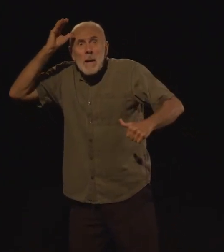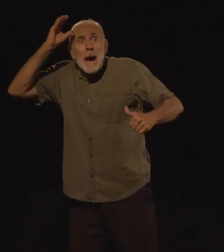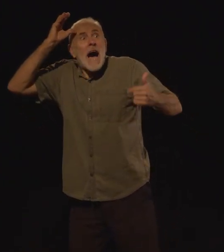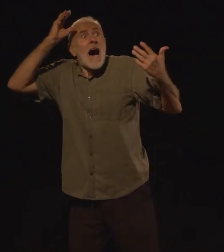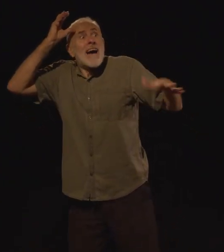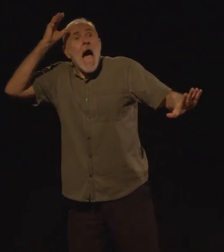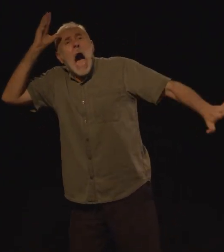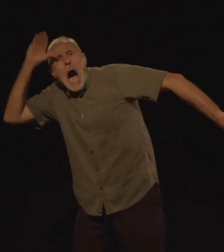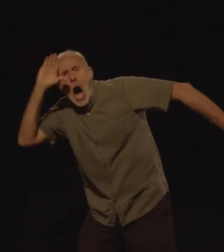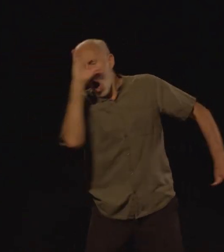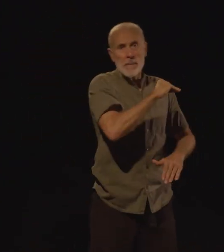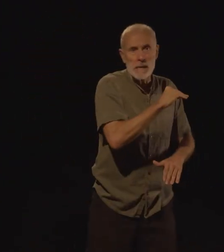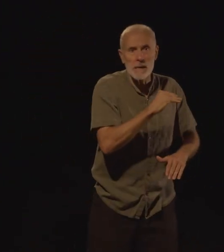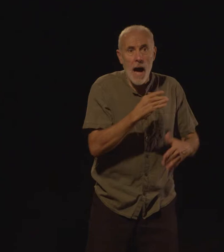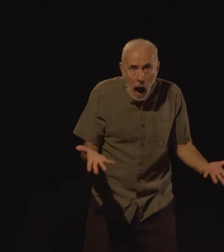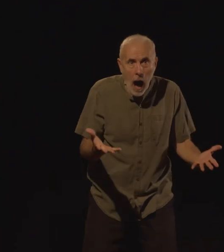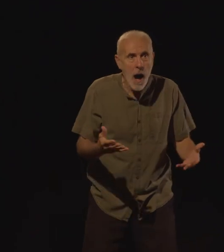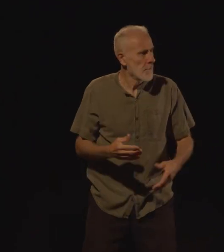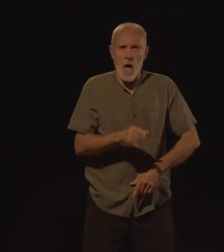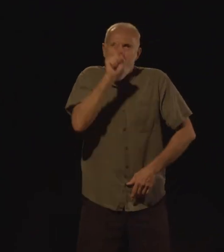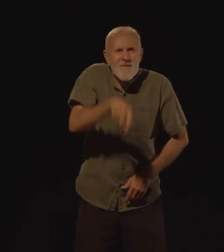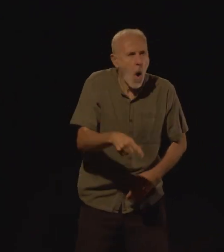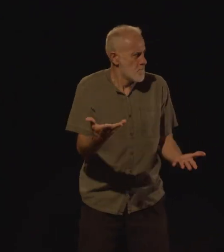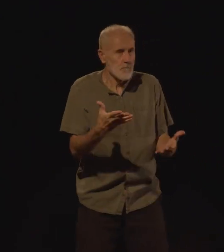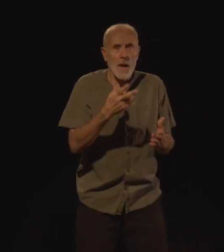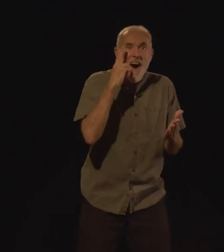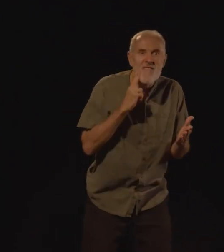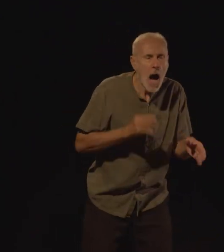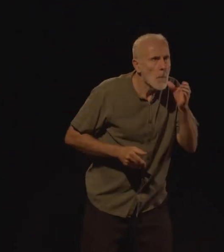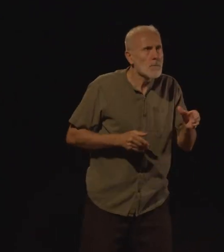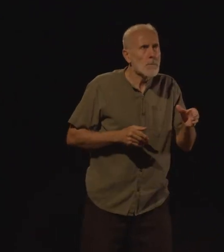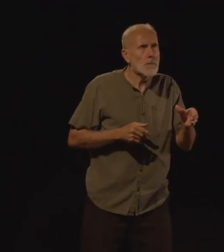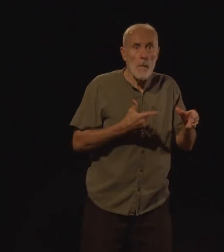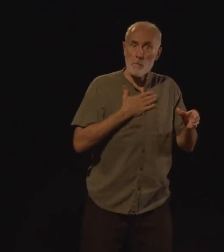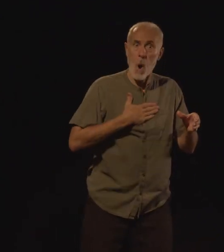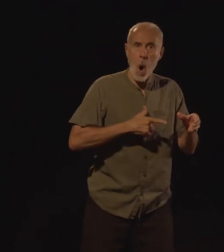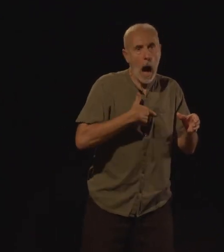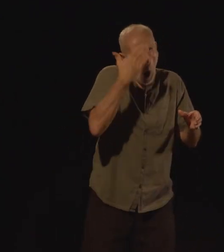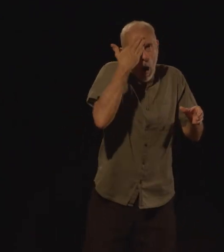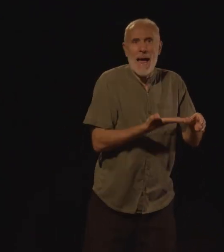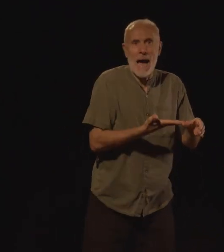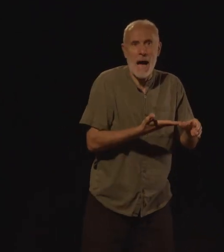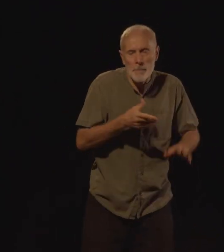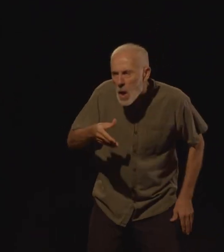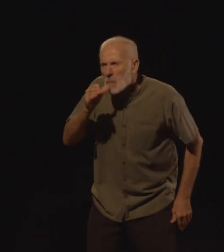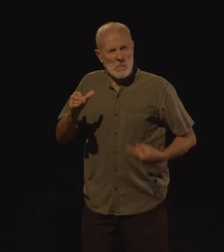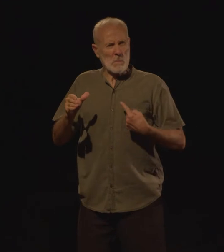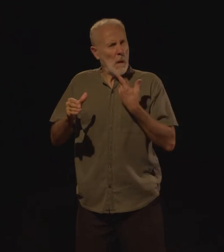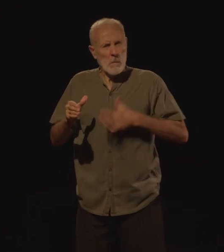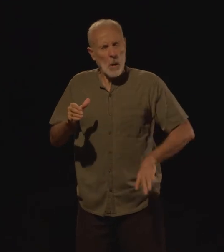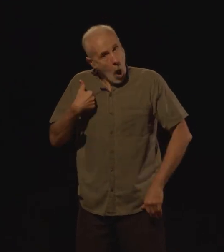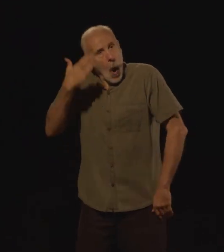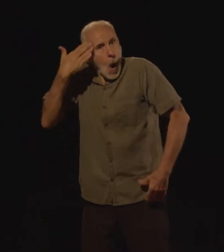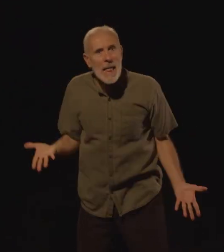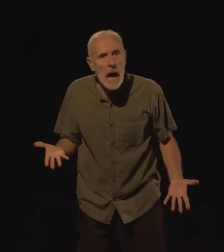que je sache quel goût a le vin, quel goût a le bon et quel goût le mauvais. Et si je mange des pommes de terre, il faut que je sache comment on les plante. Il faut